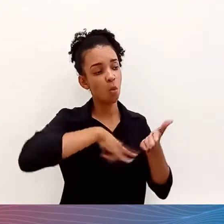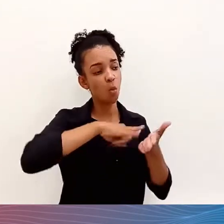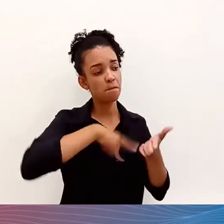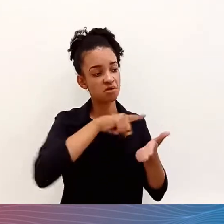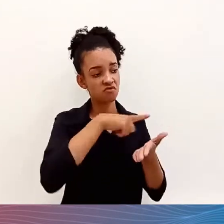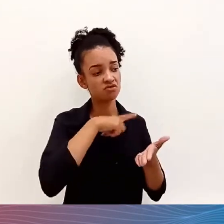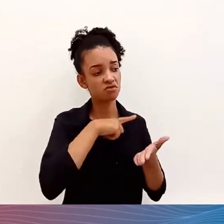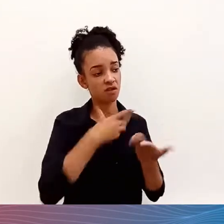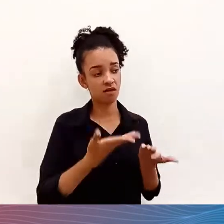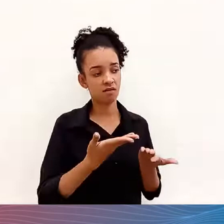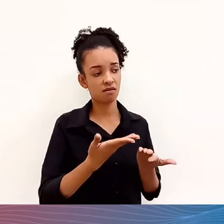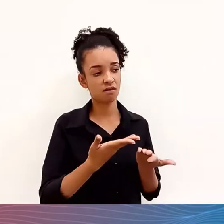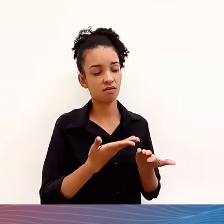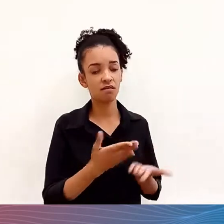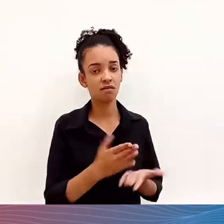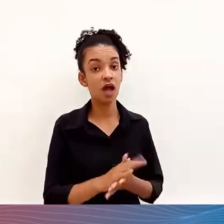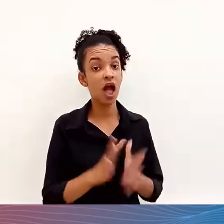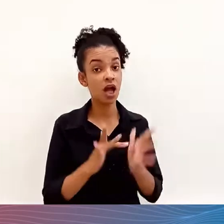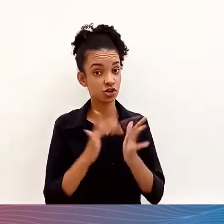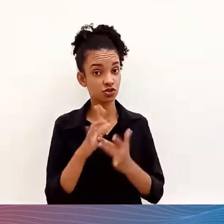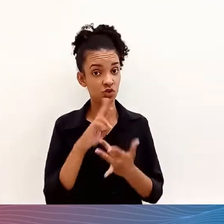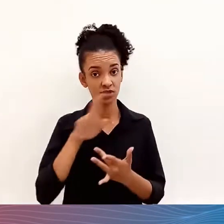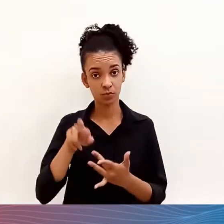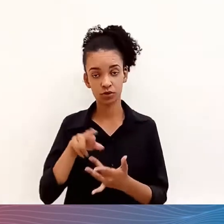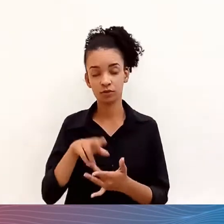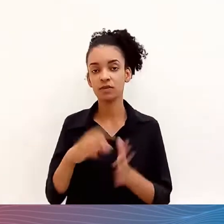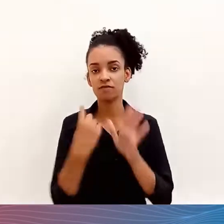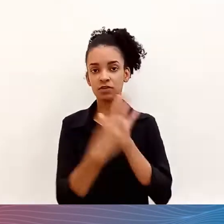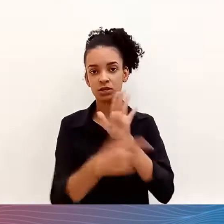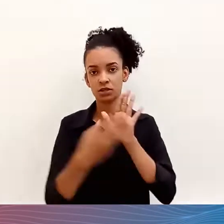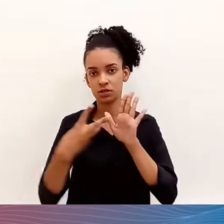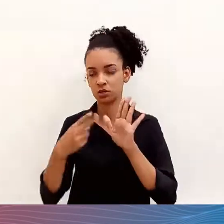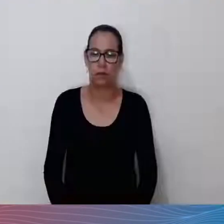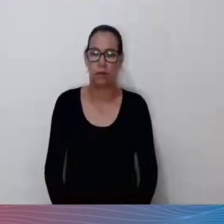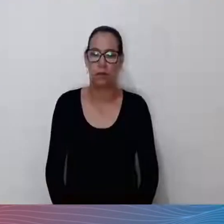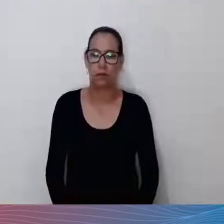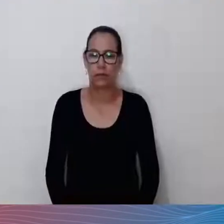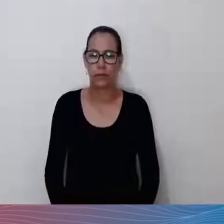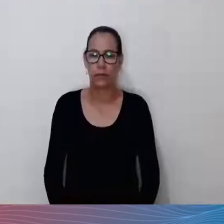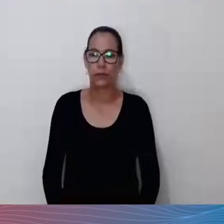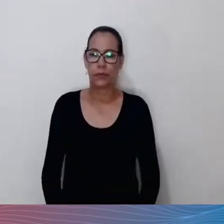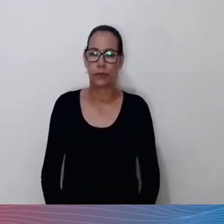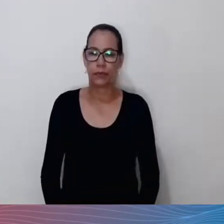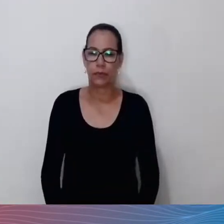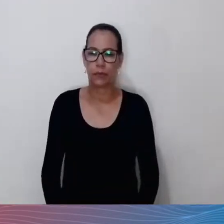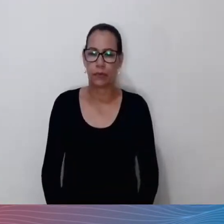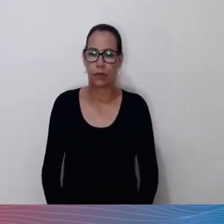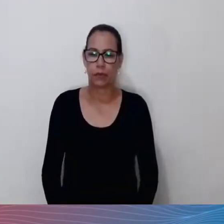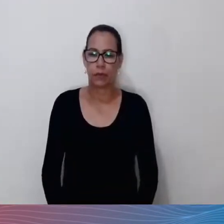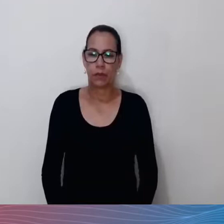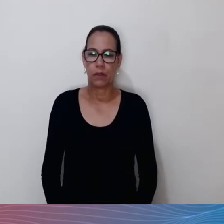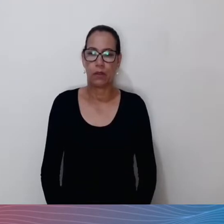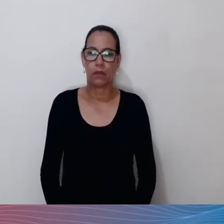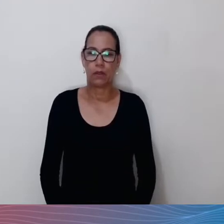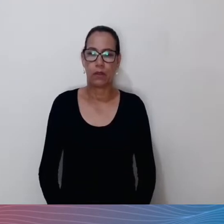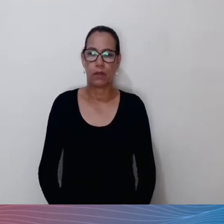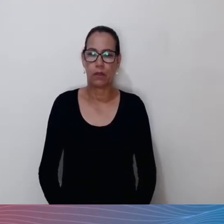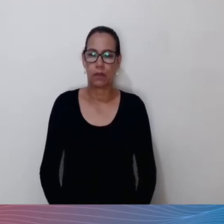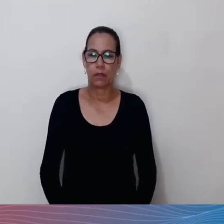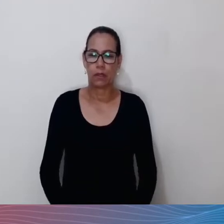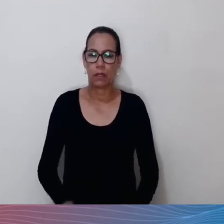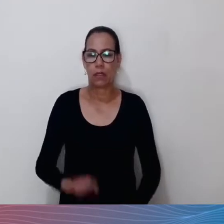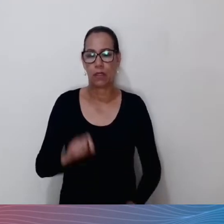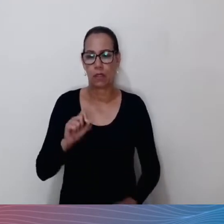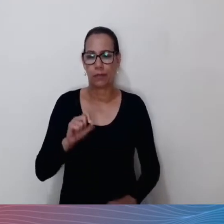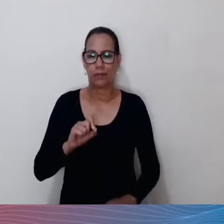de Deus? Jesus diz assim, versículo 31, se eu testifico a respeito de mim mesmo, o meu testemunho não é verdadeiro. Quer dizer,